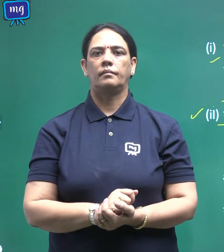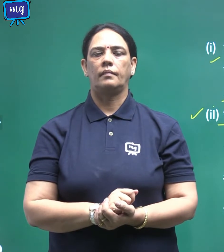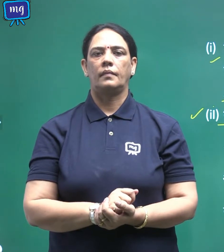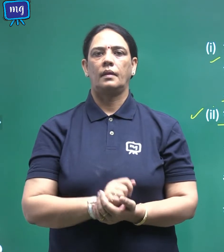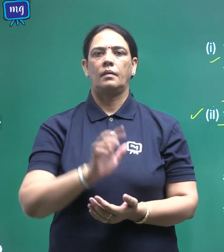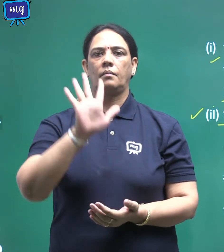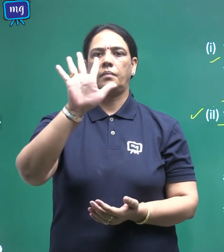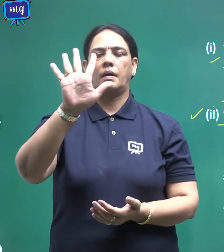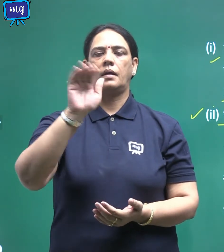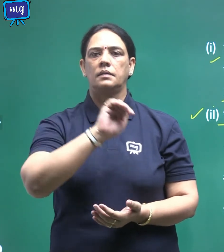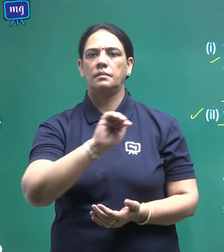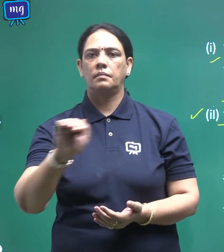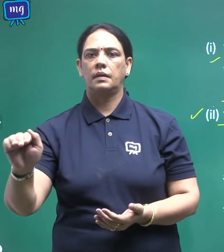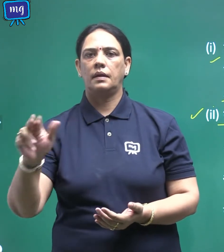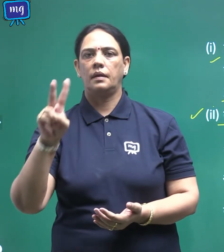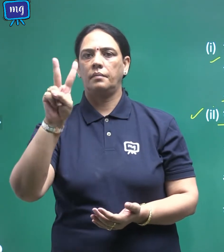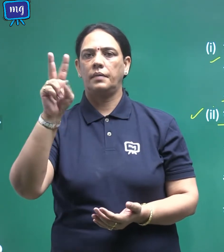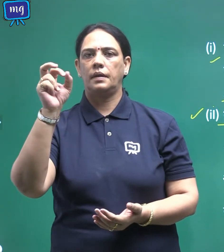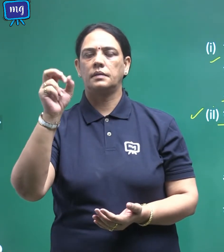5/20।